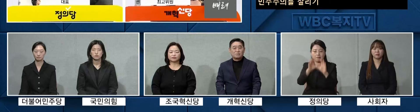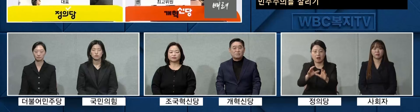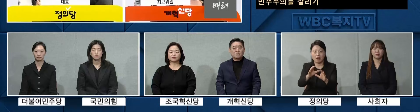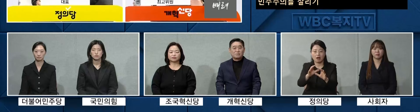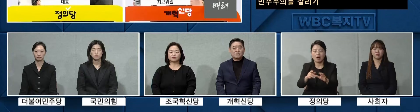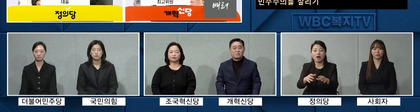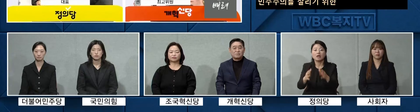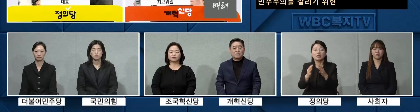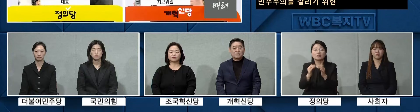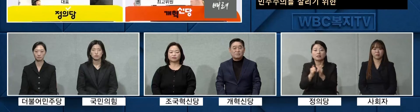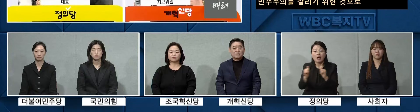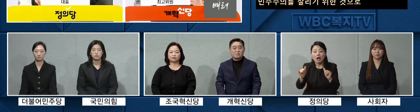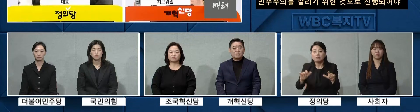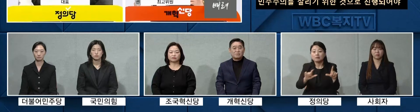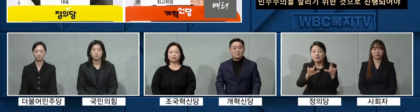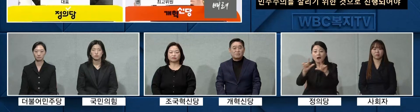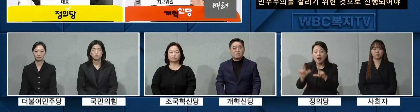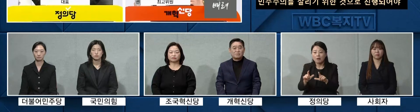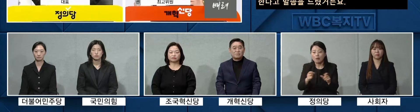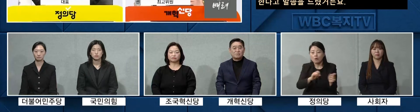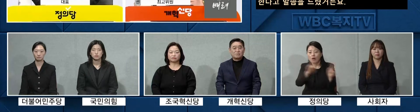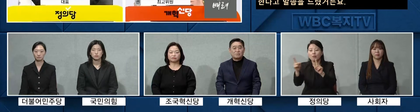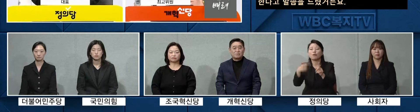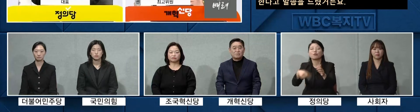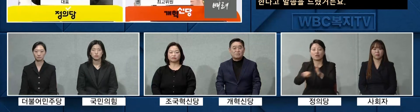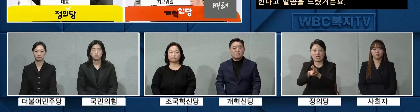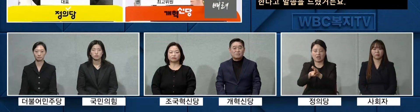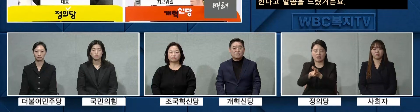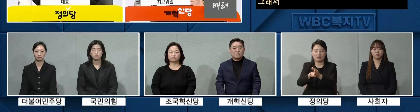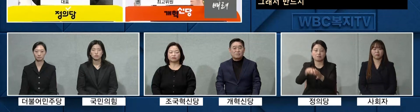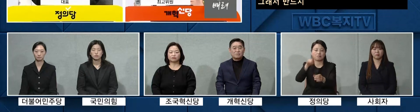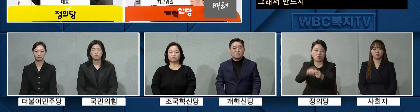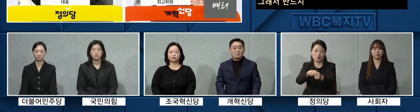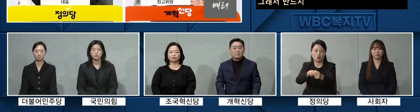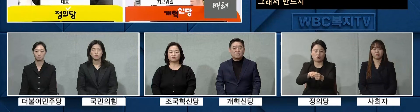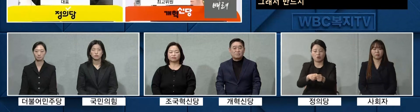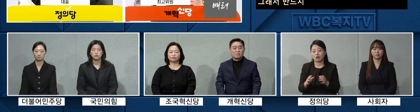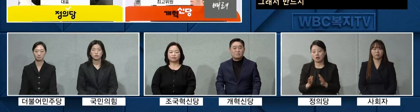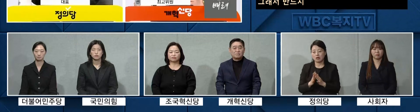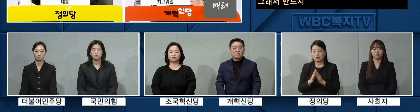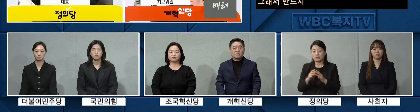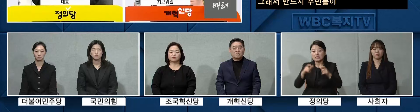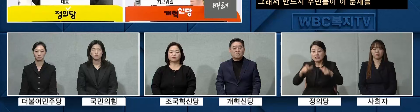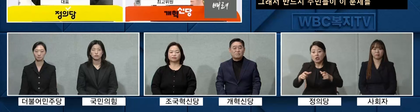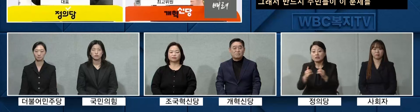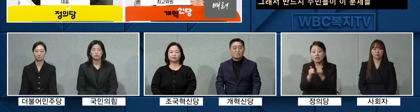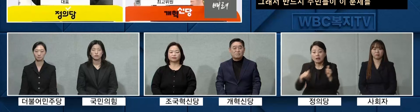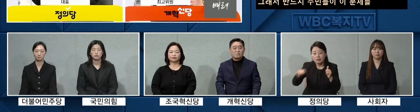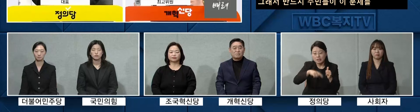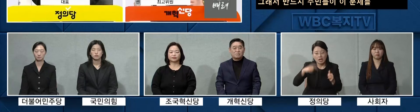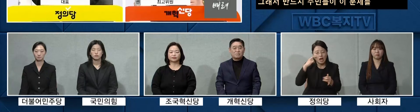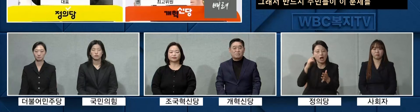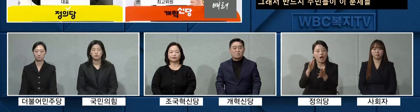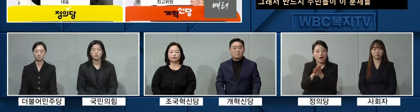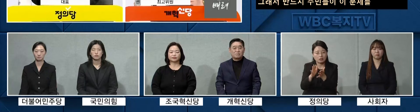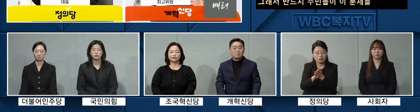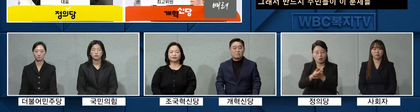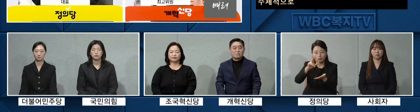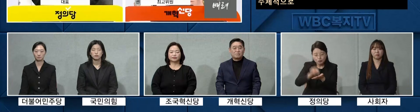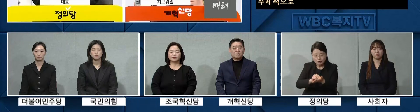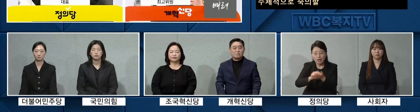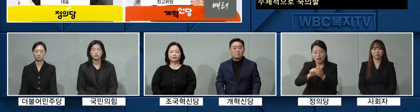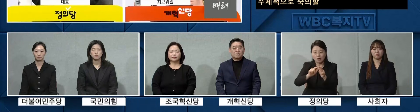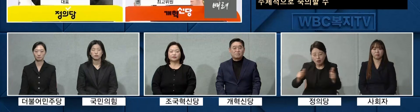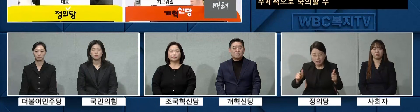진행돼야 된다고 말씀을 드렸거든요. 그래서 반드시 주민들이 이 문제를 매우 주체적으로 수기할 수 있도록 절차를